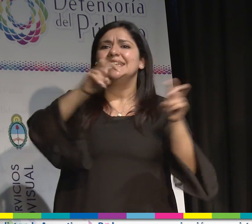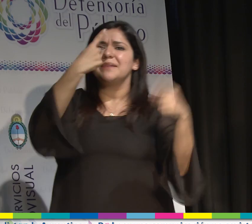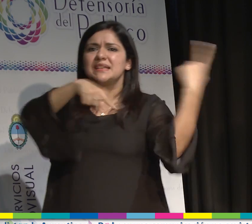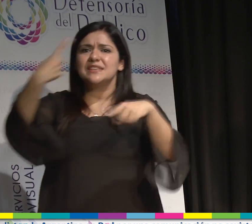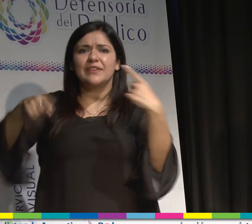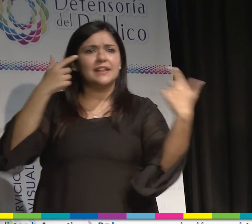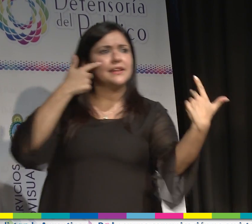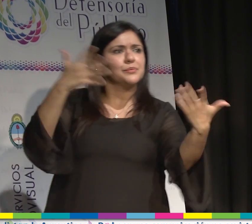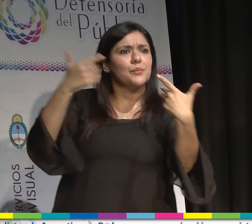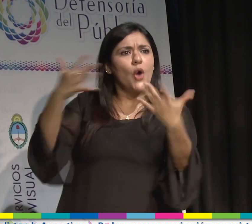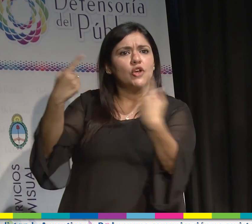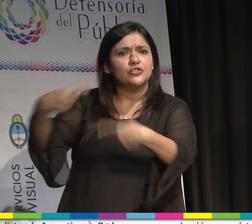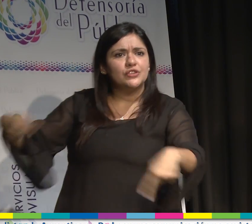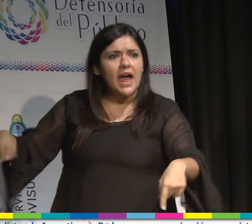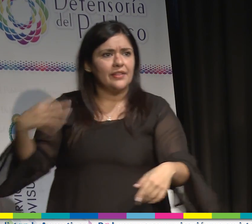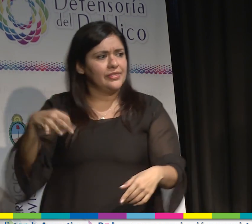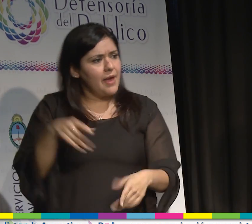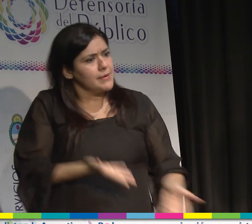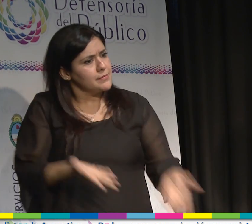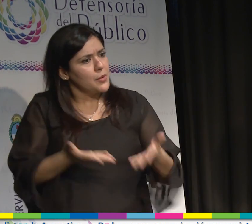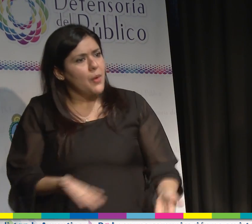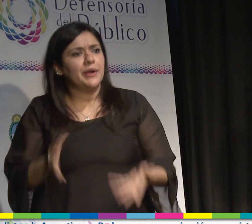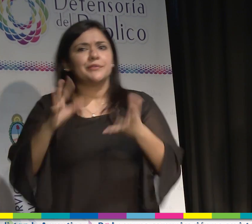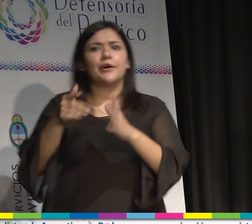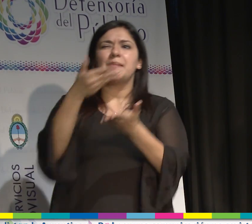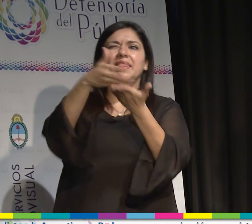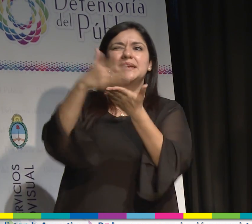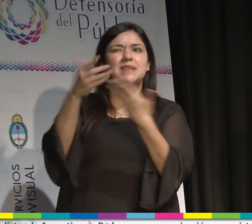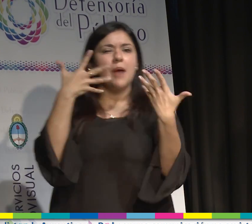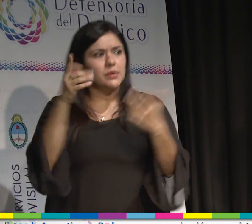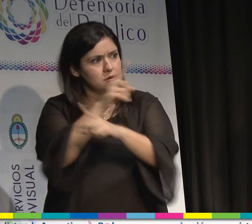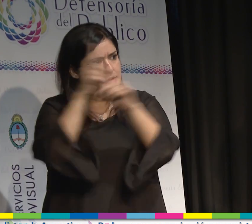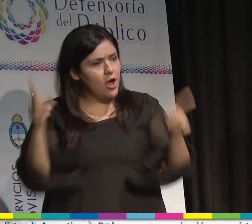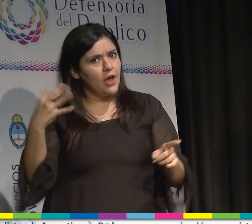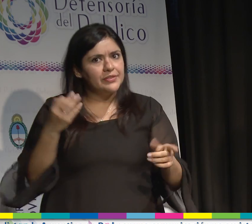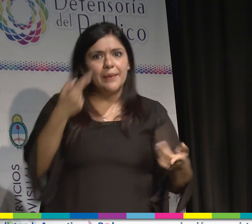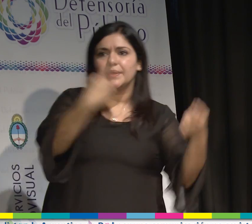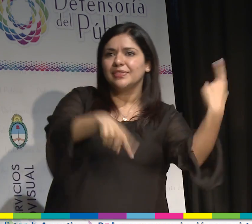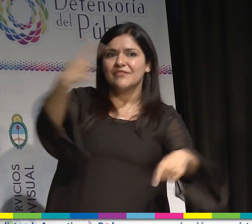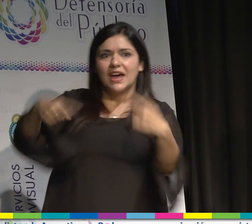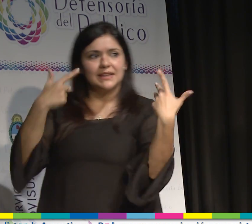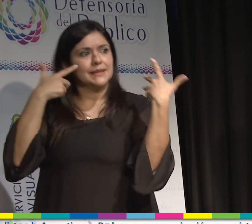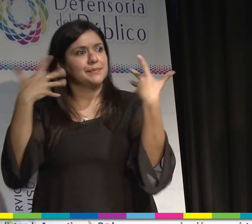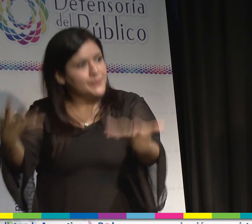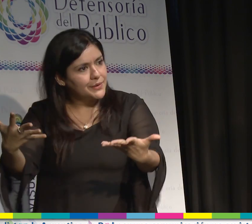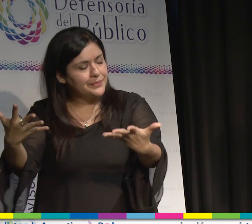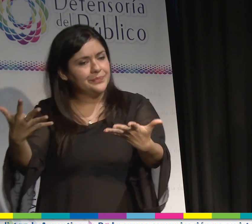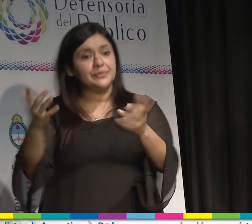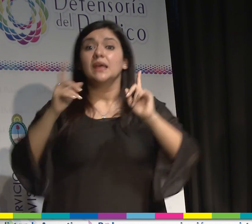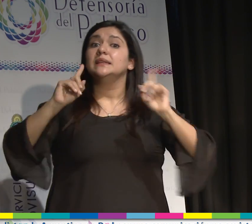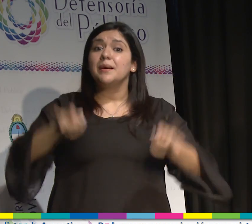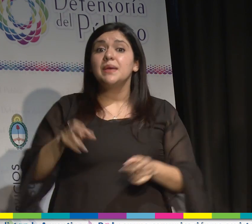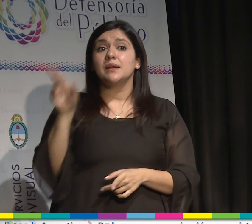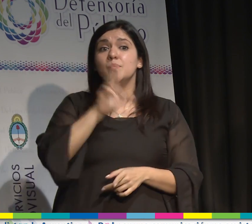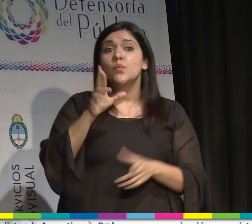no discriminatorios ni sexistas y también la participación efectiva de las mujeres